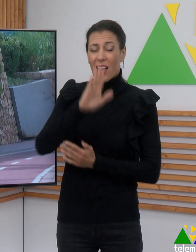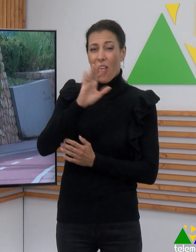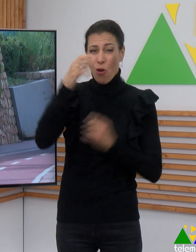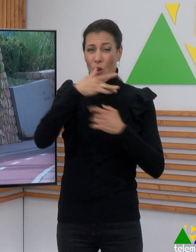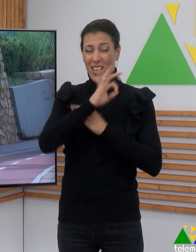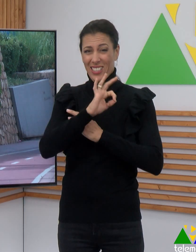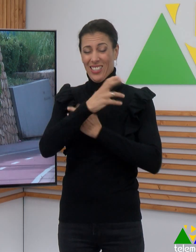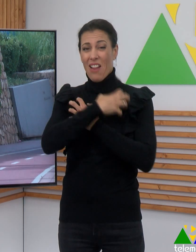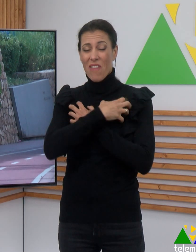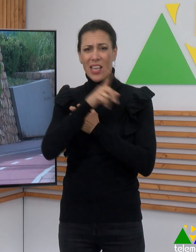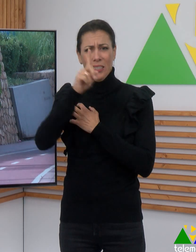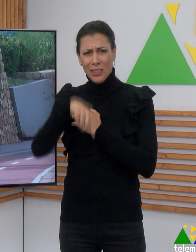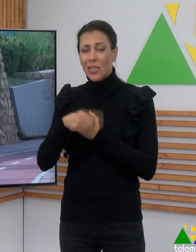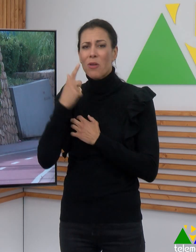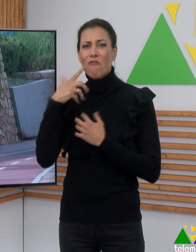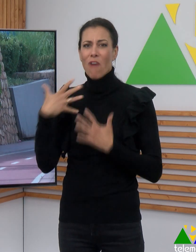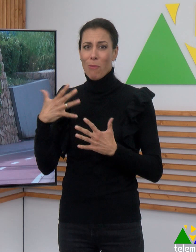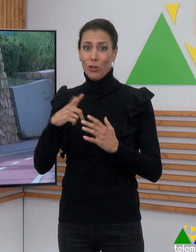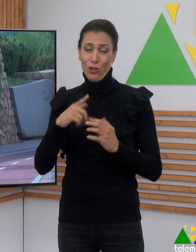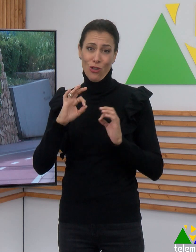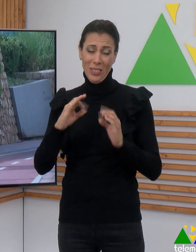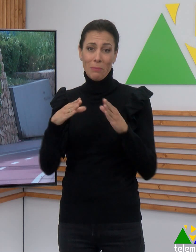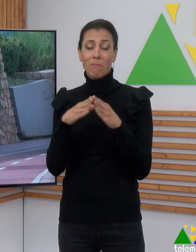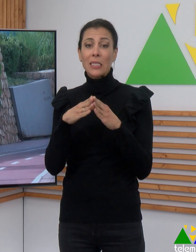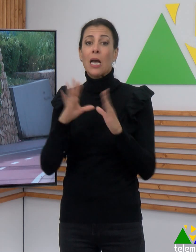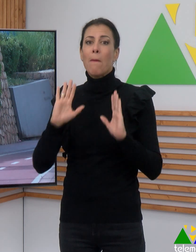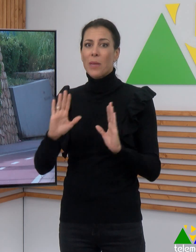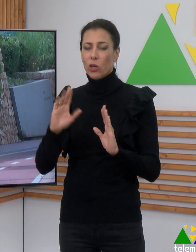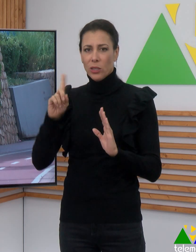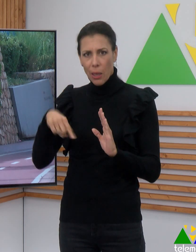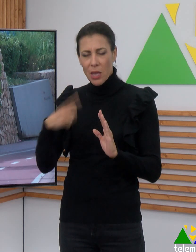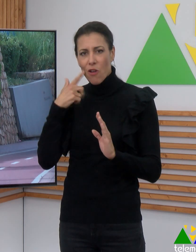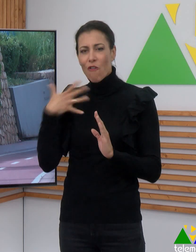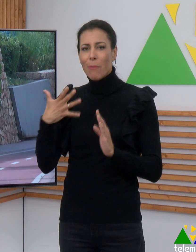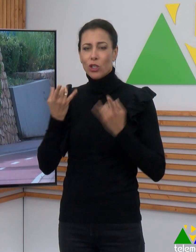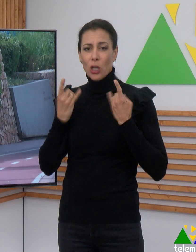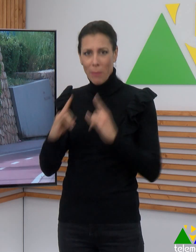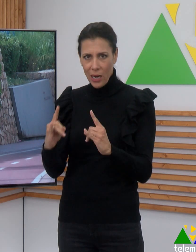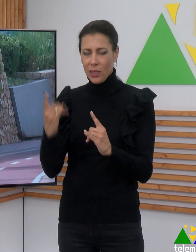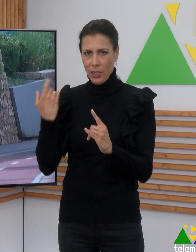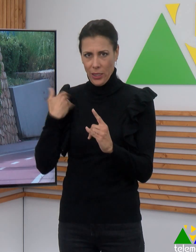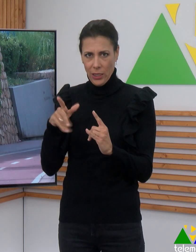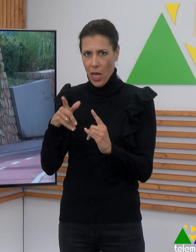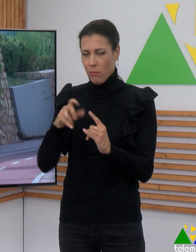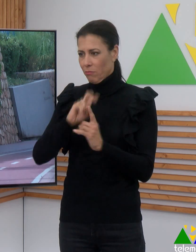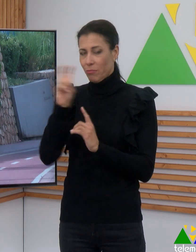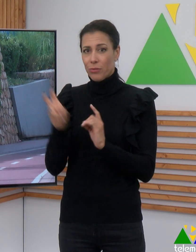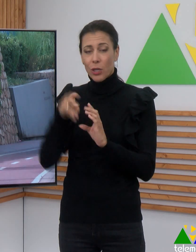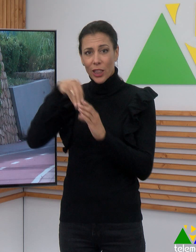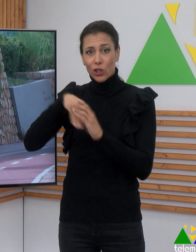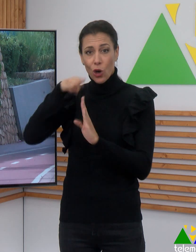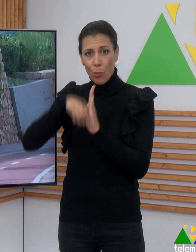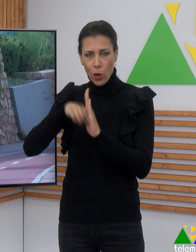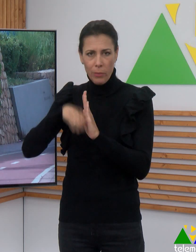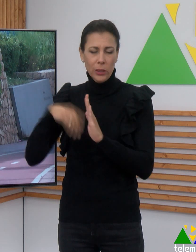de nuestro famoso santuario. La zona de las explanadas que hemos recorrido durante varios programas, también hemos